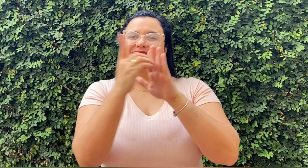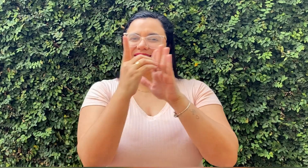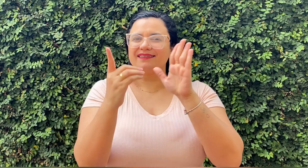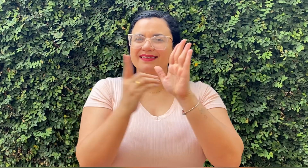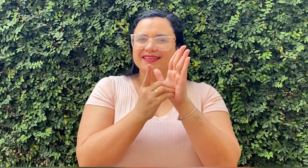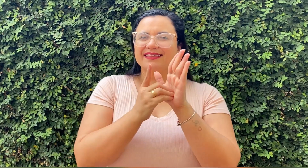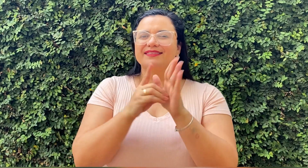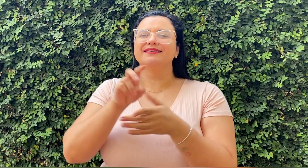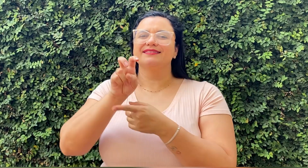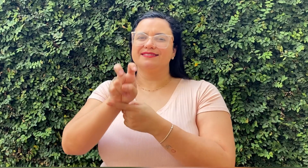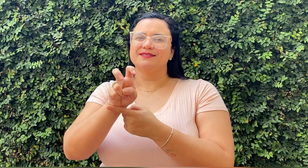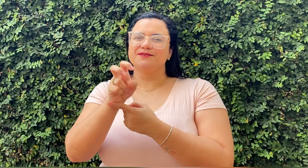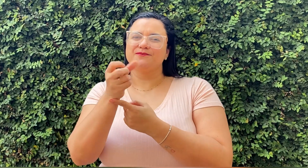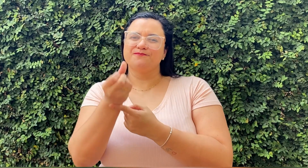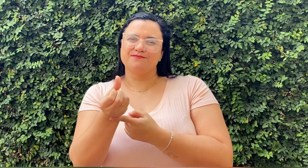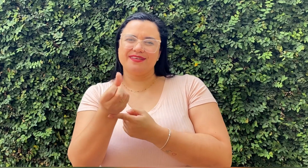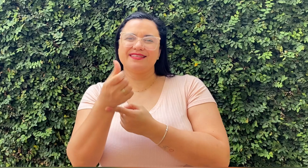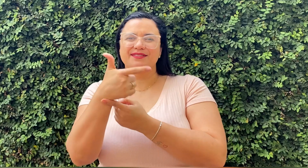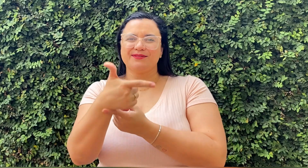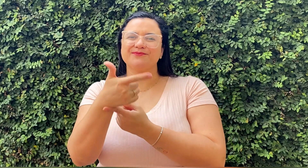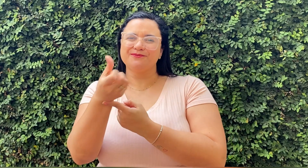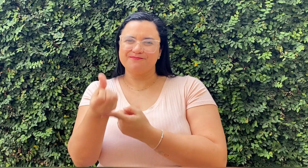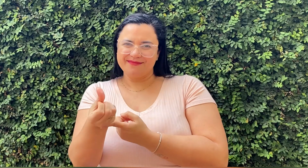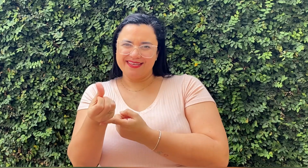Nós temos também o Decreto 5626